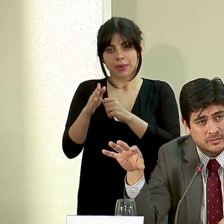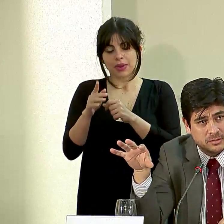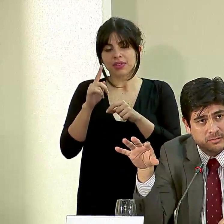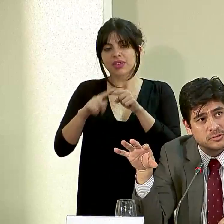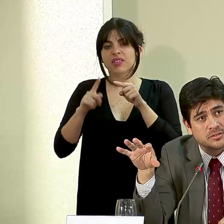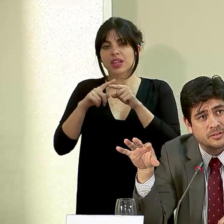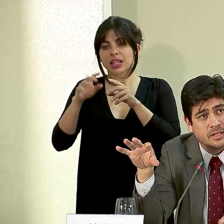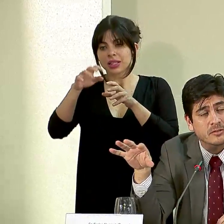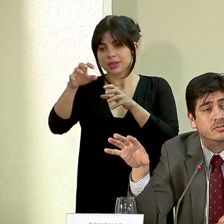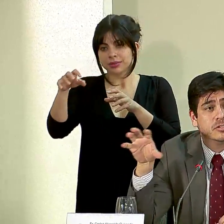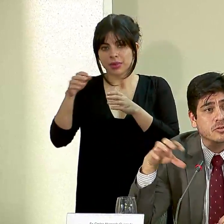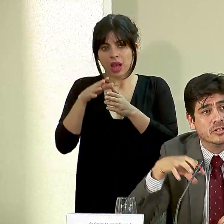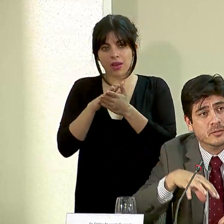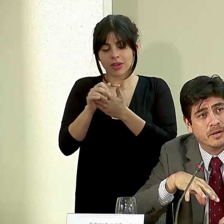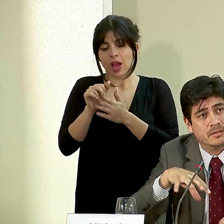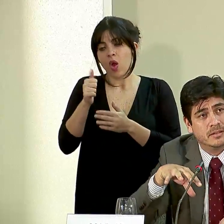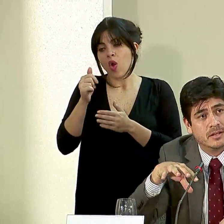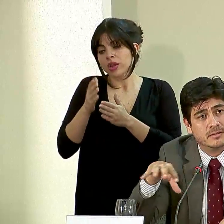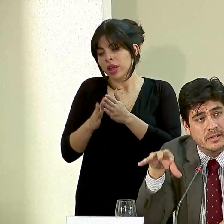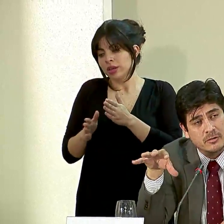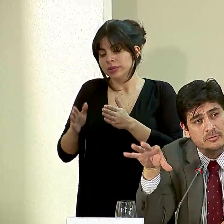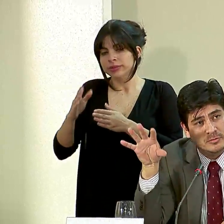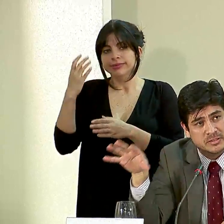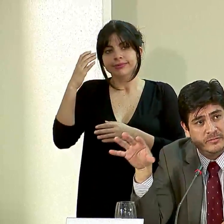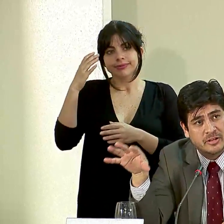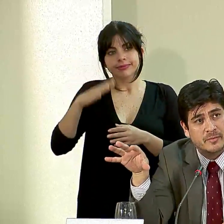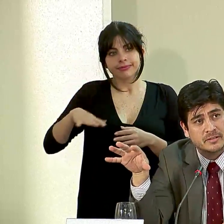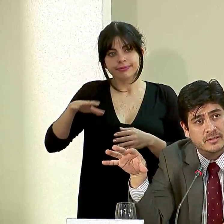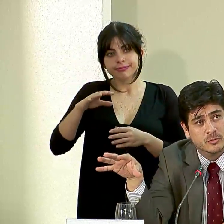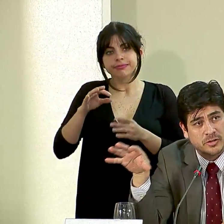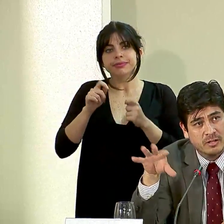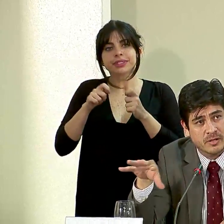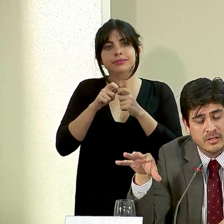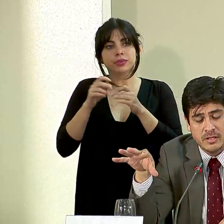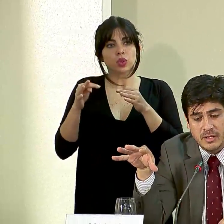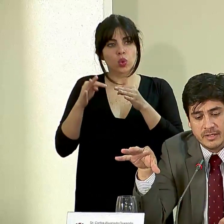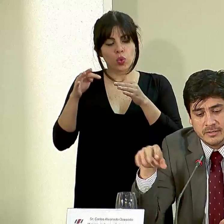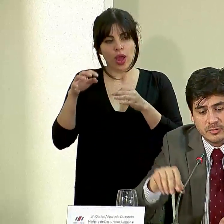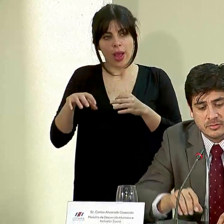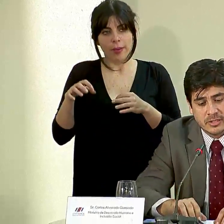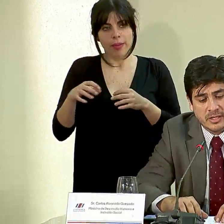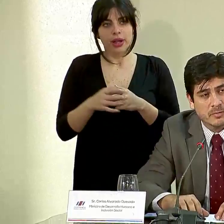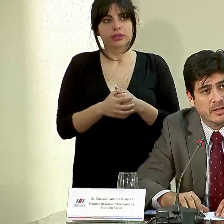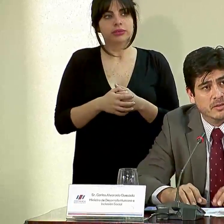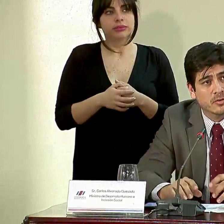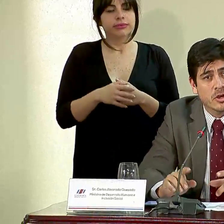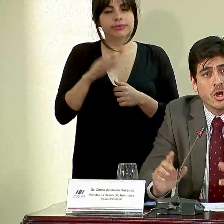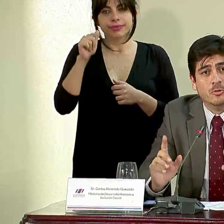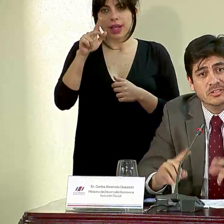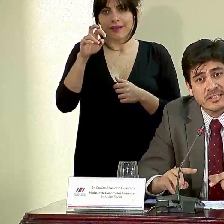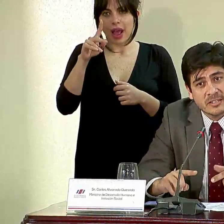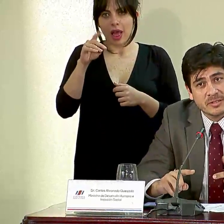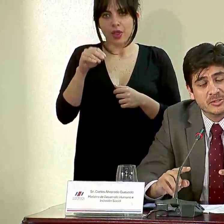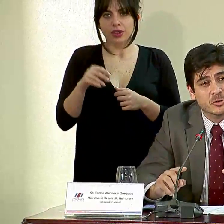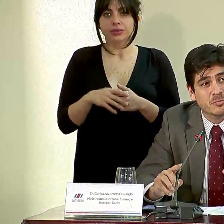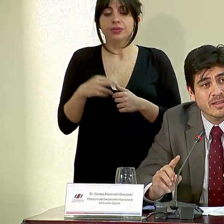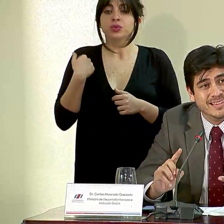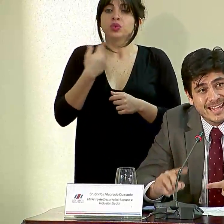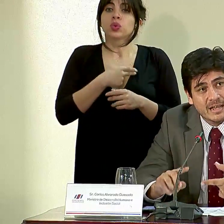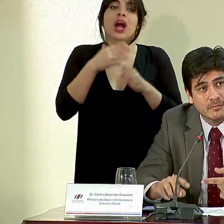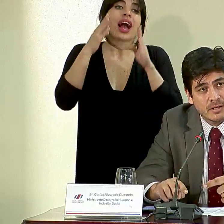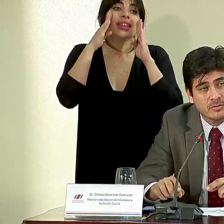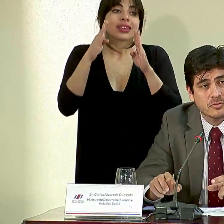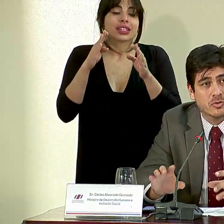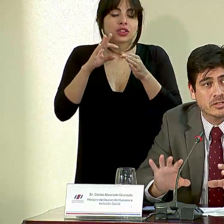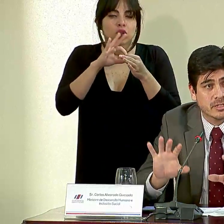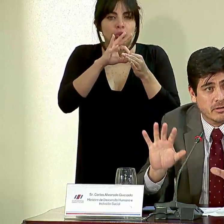diferentes cantones afectados y otra en la parte de Cartago, específicamente Turrialba, el cantón de Alvarado. Nuestra intervención va de